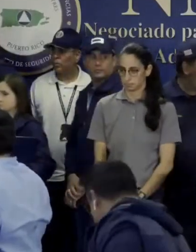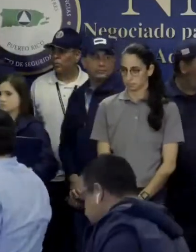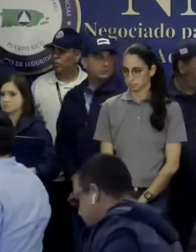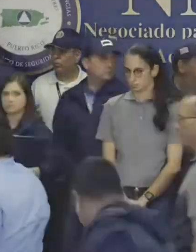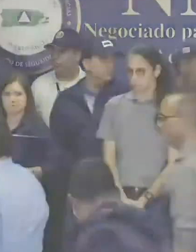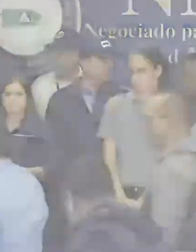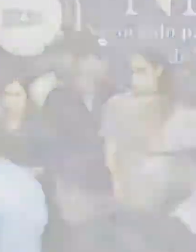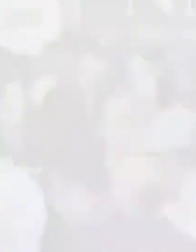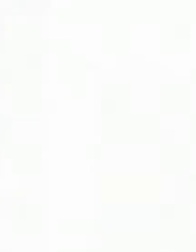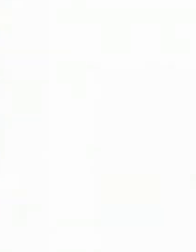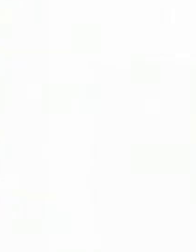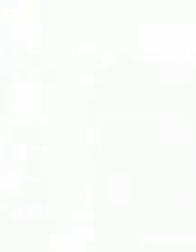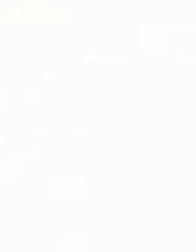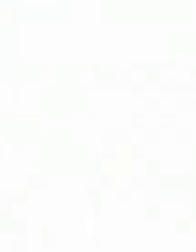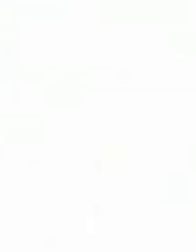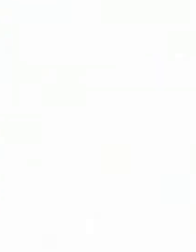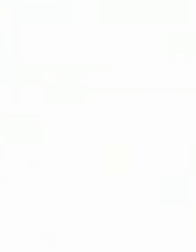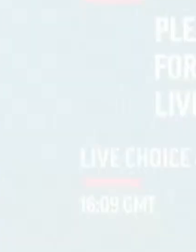tarde.